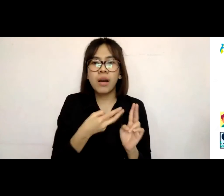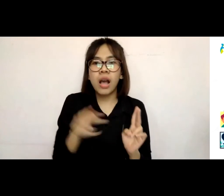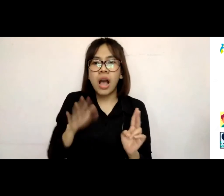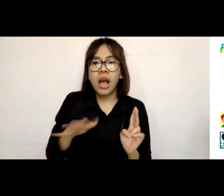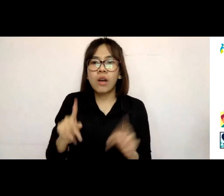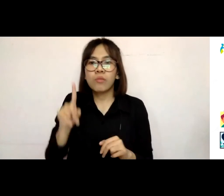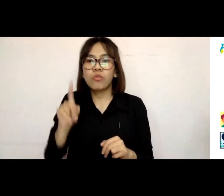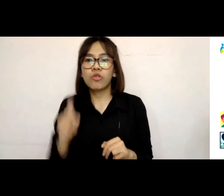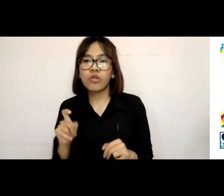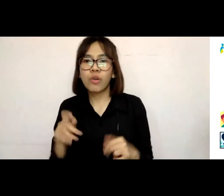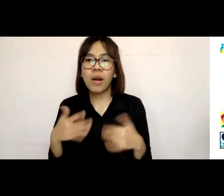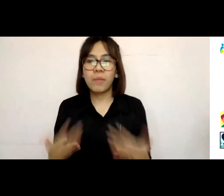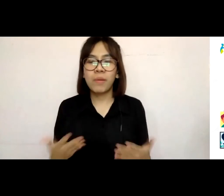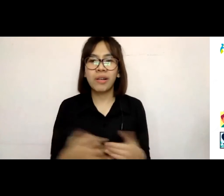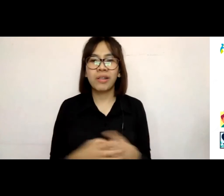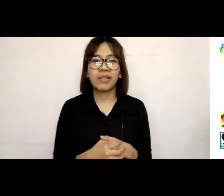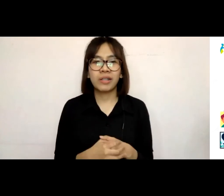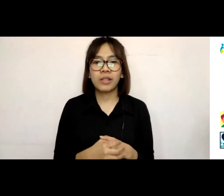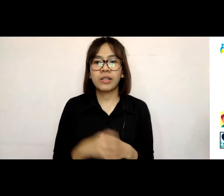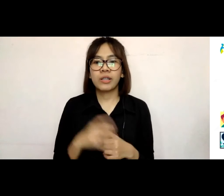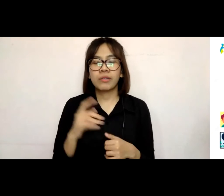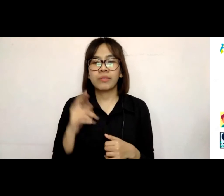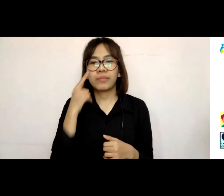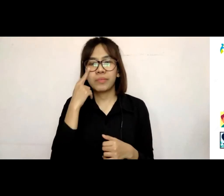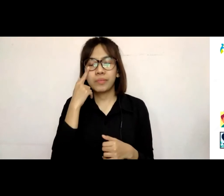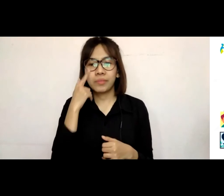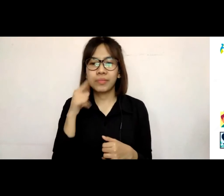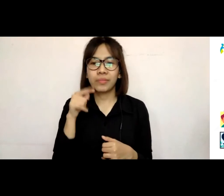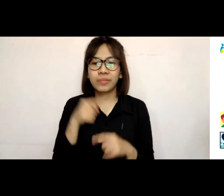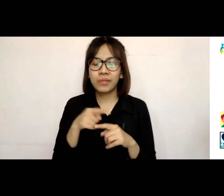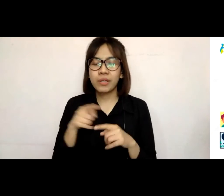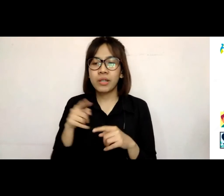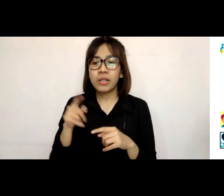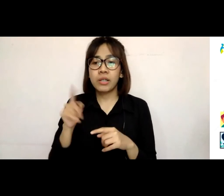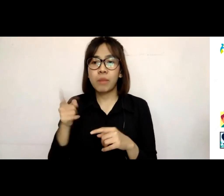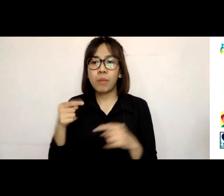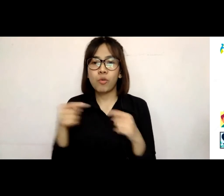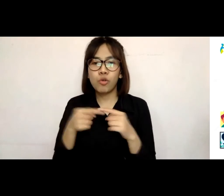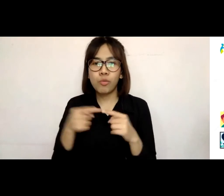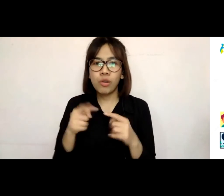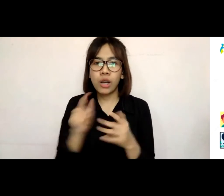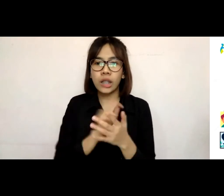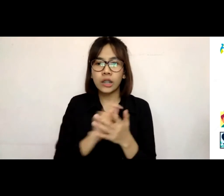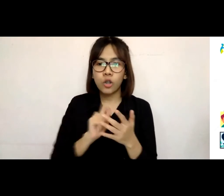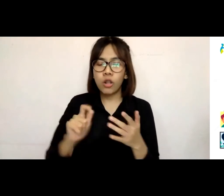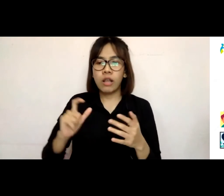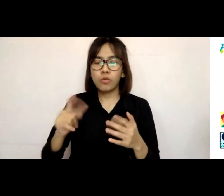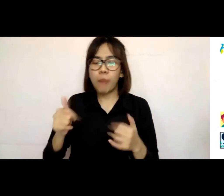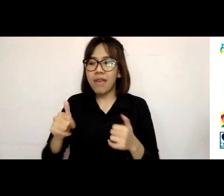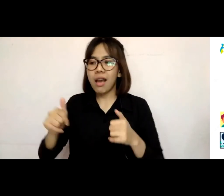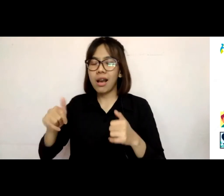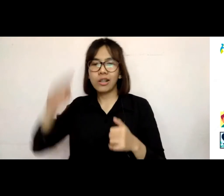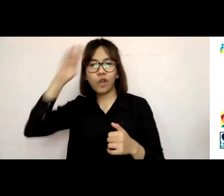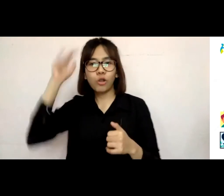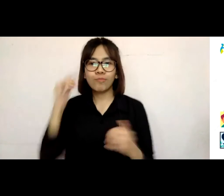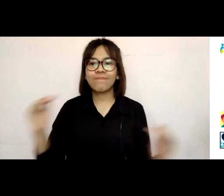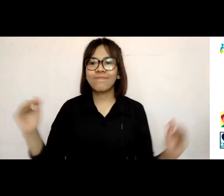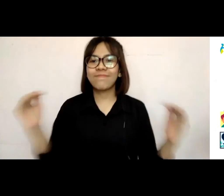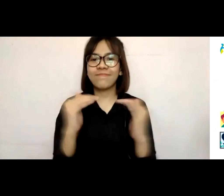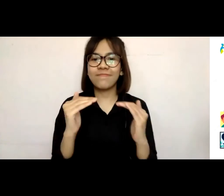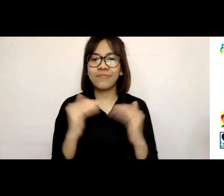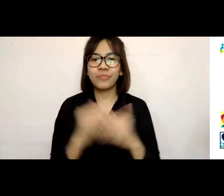perempuan dan berapa persen yang dikelola dipercayakan kepada laki-laki. Demikian juga untuk tingkat SMP. Nah, apalagi kalau di